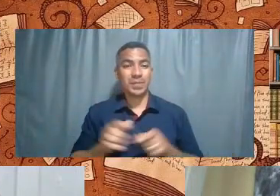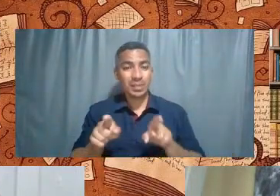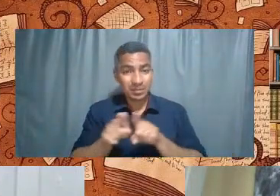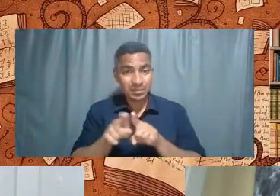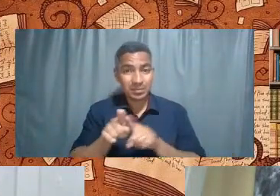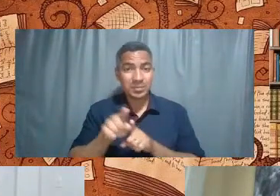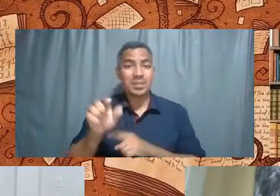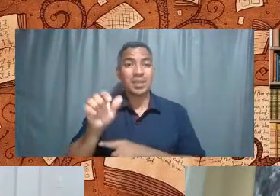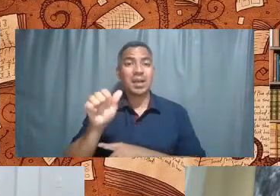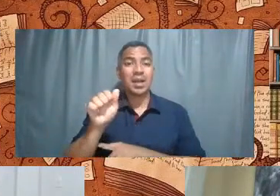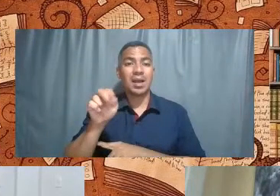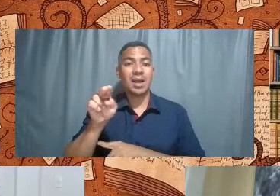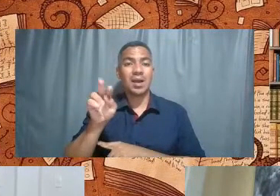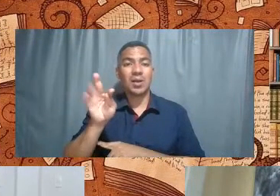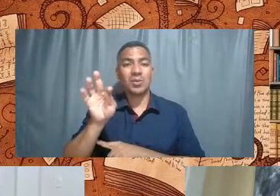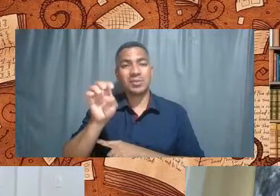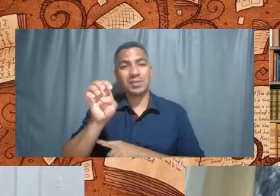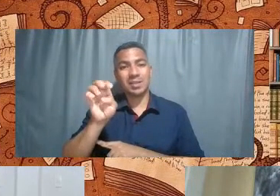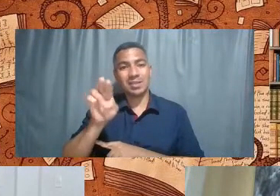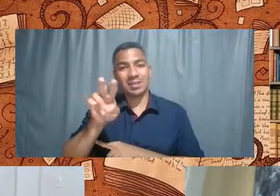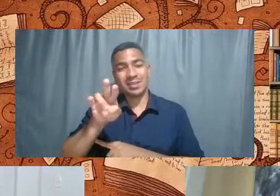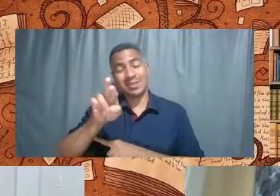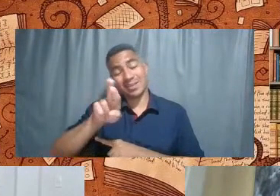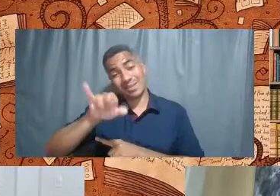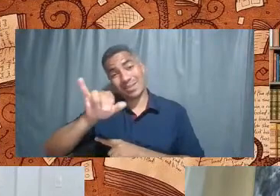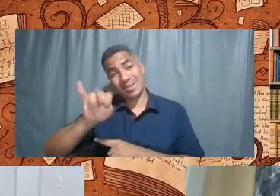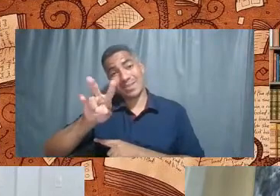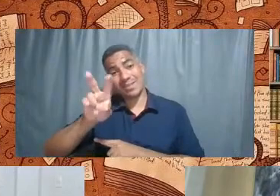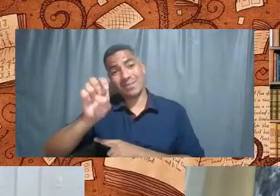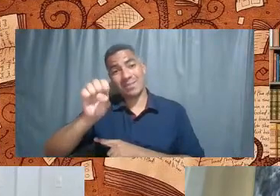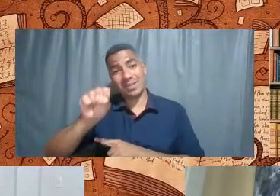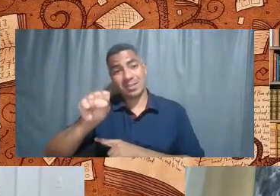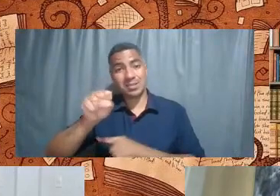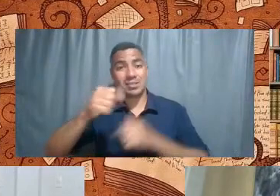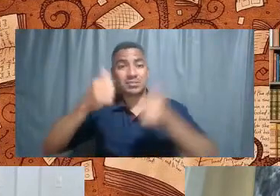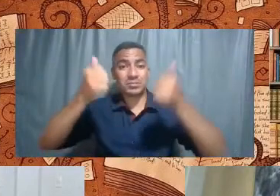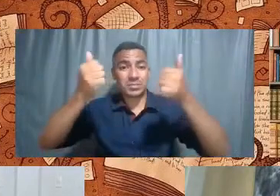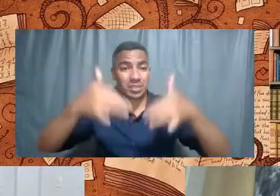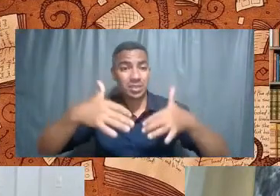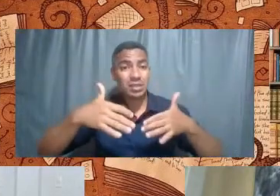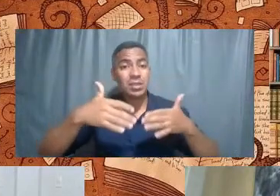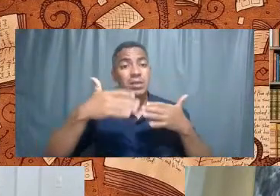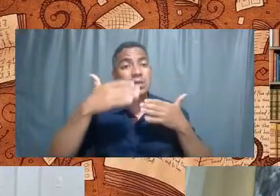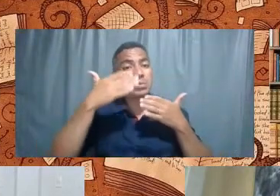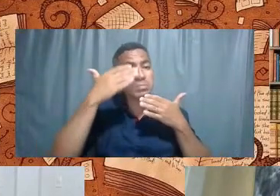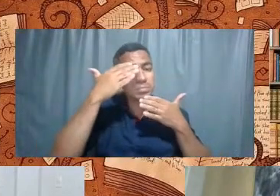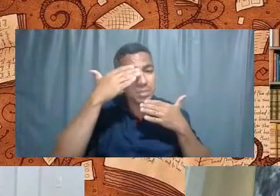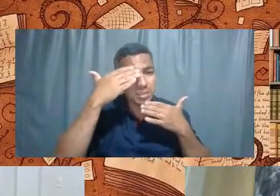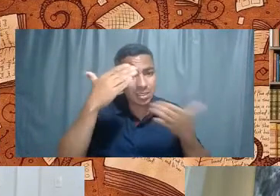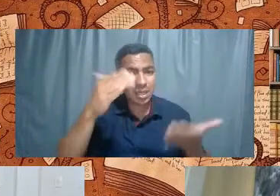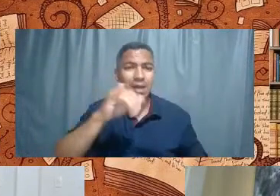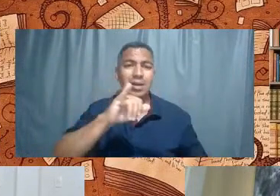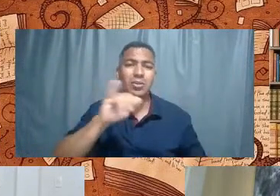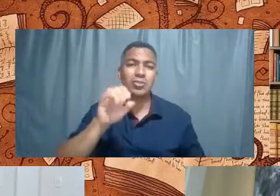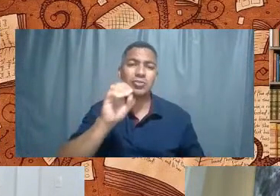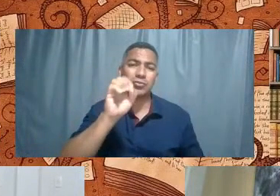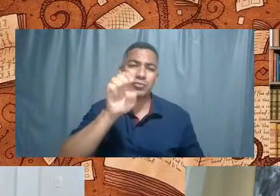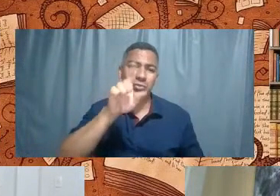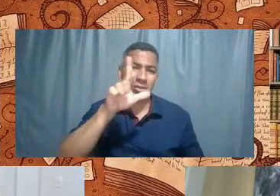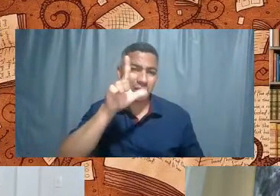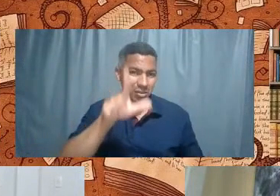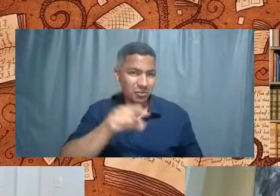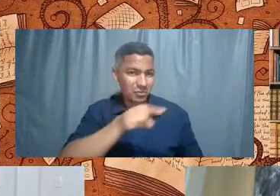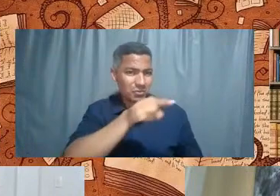Joel, mais uma vez, muito obrigado, viu? Bela, bela apresentação, grande, grande